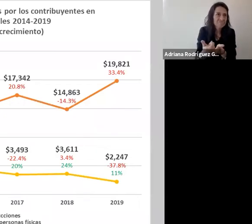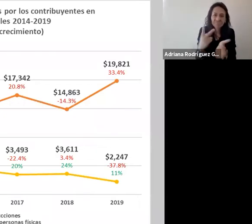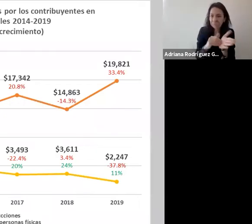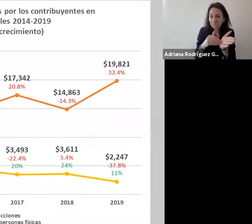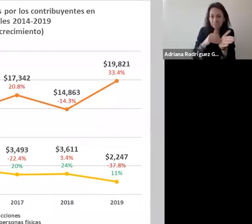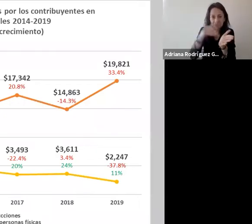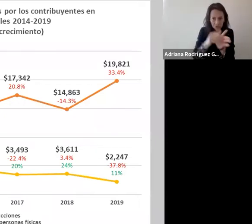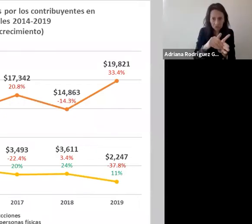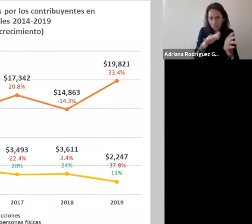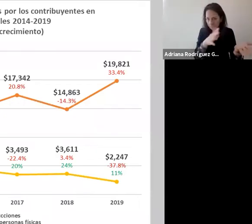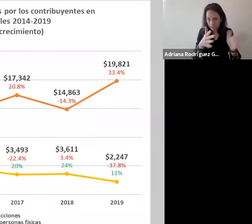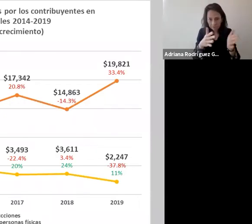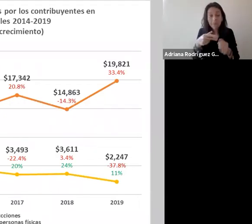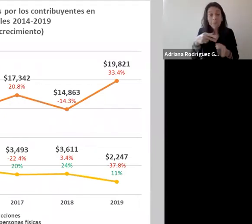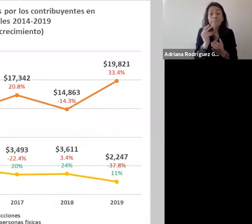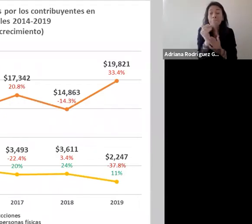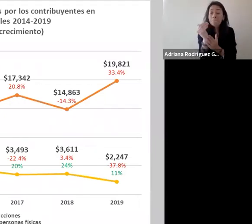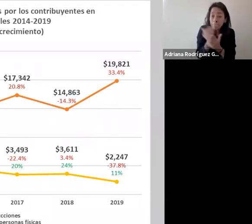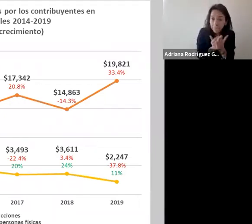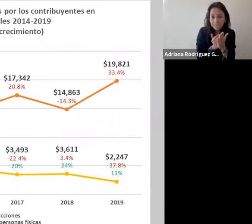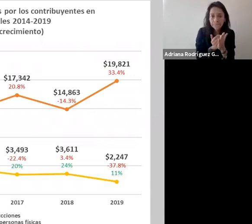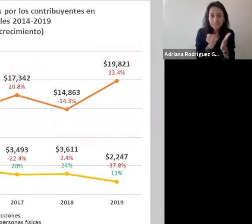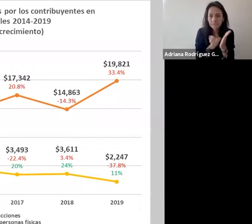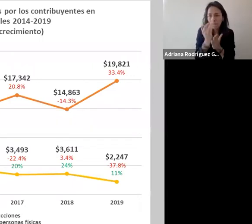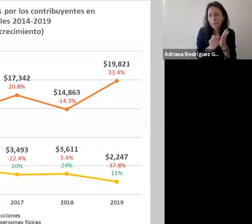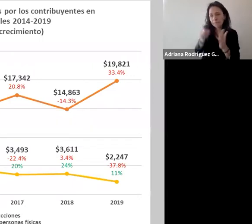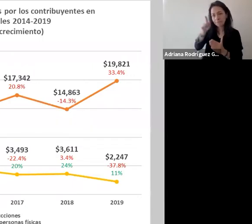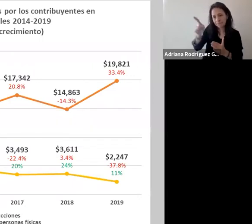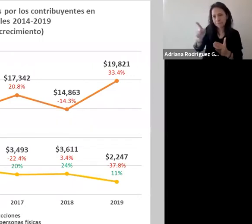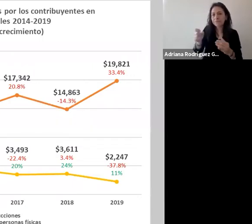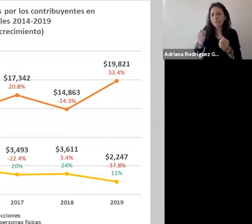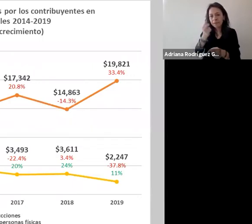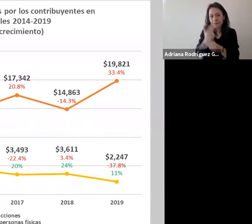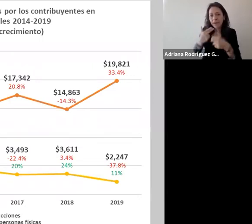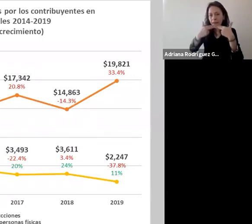deducción, es decir, lo que Hacienda deja de recibir, son